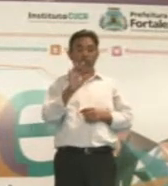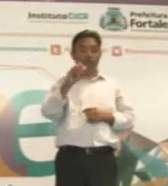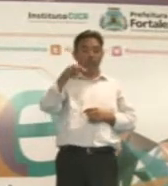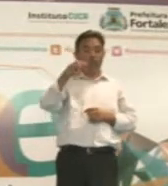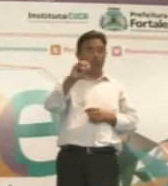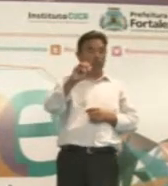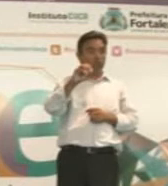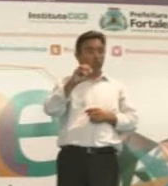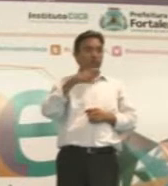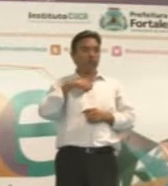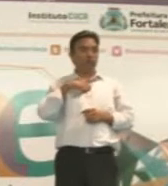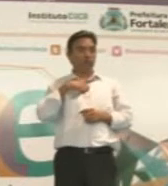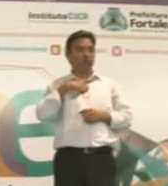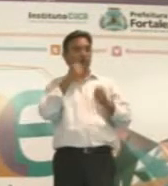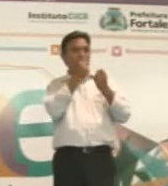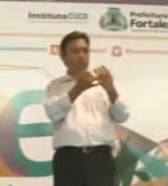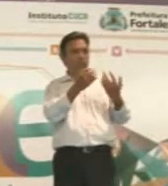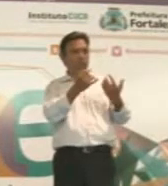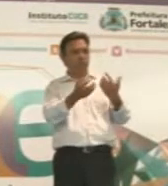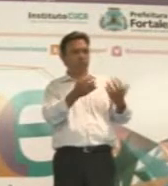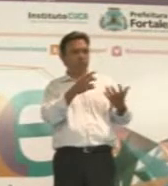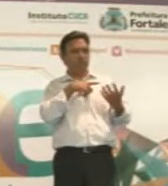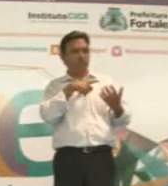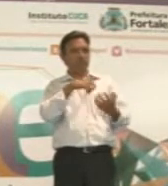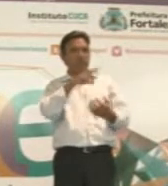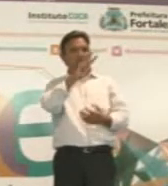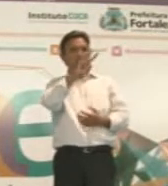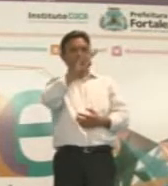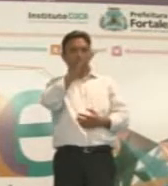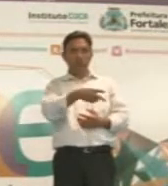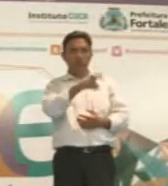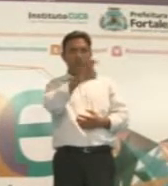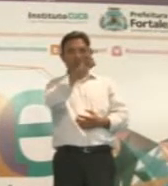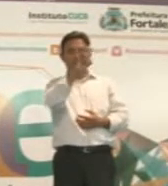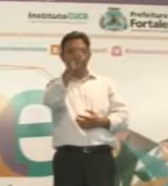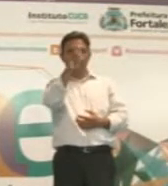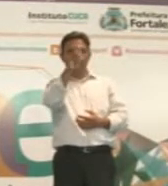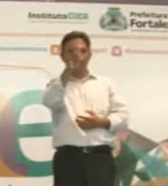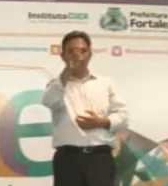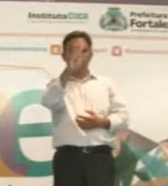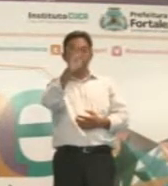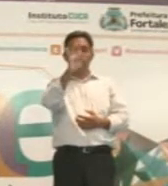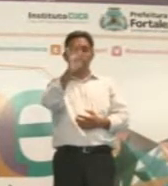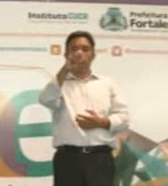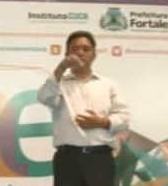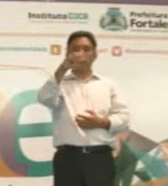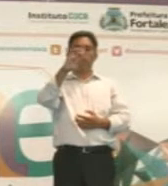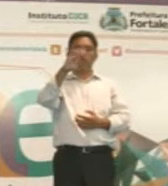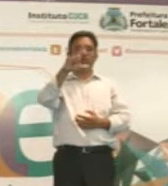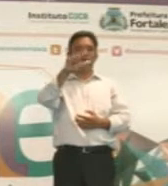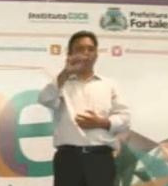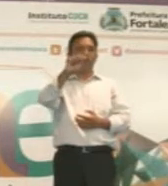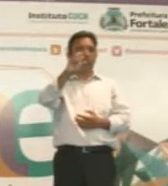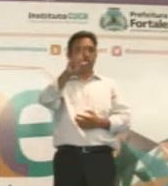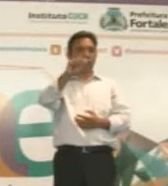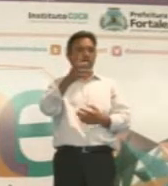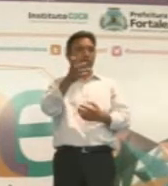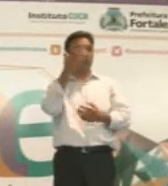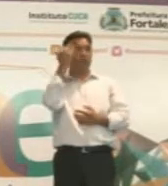foi alimentado com 2,5 toneladas de ferro gusa, a massa de gás